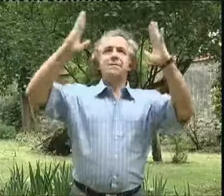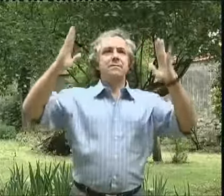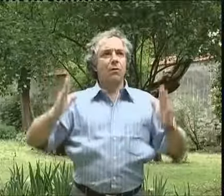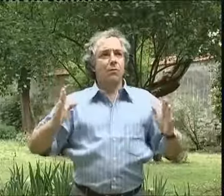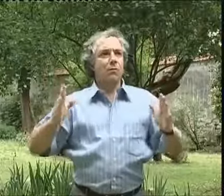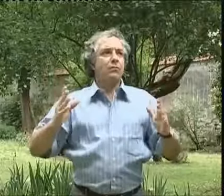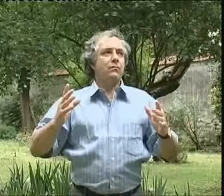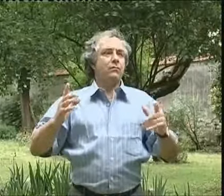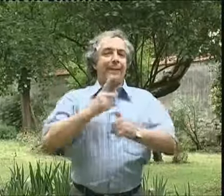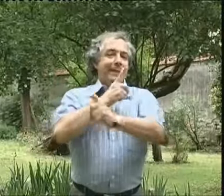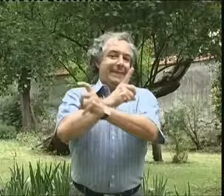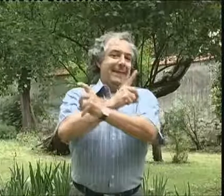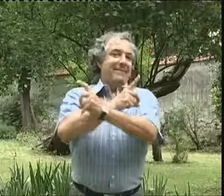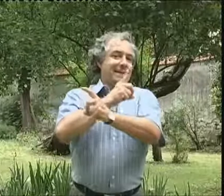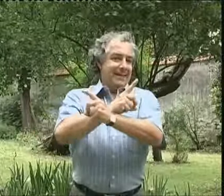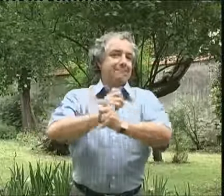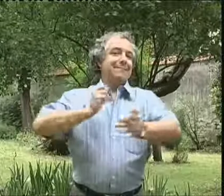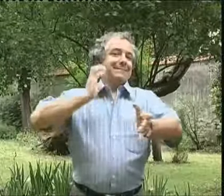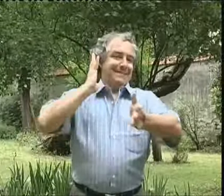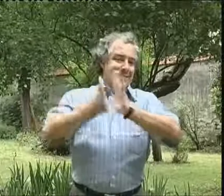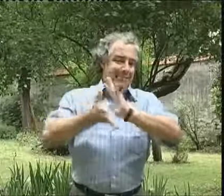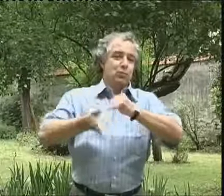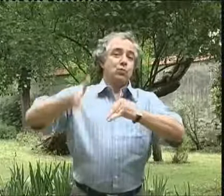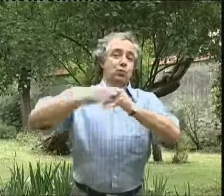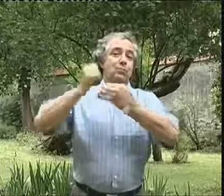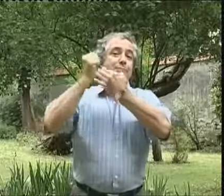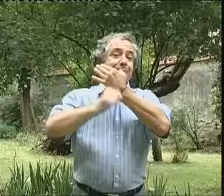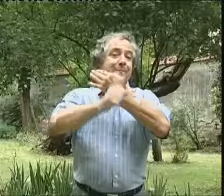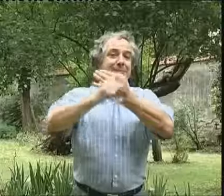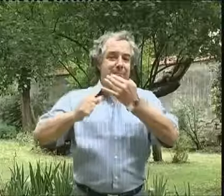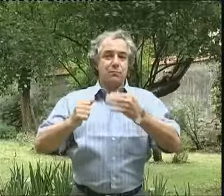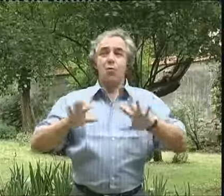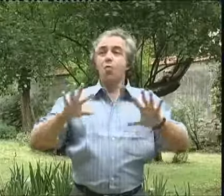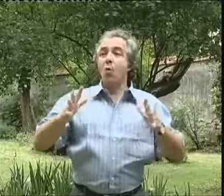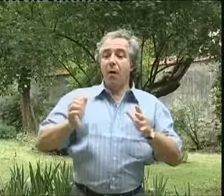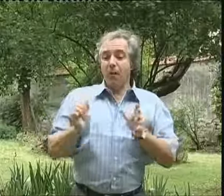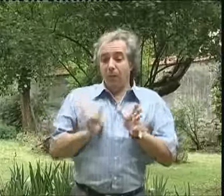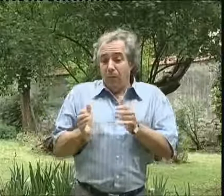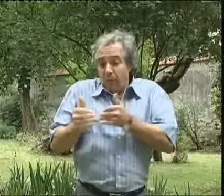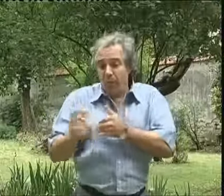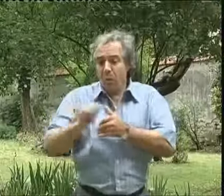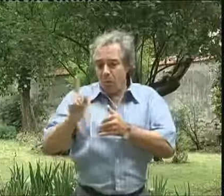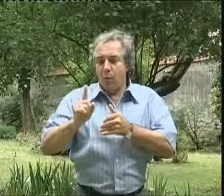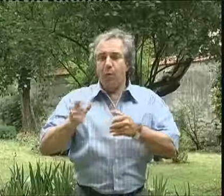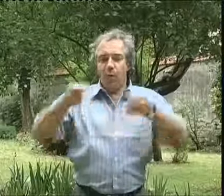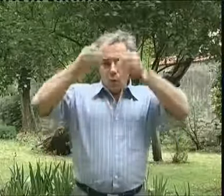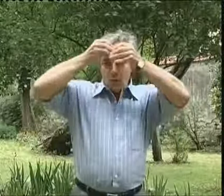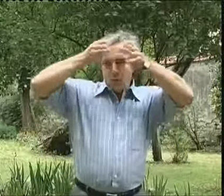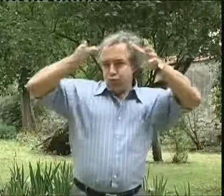pour parler d'un projet de DVD, de traduction en langue des signes d'un évangile de la Bible. Nous n'avons pas voulu